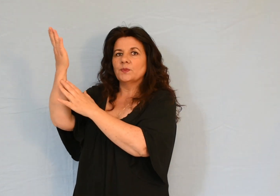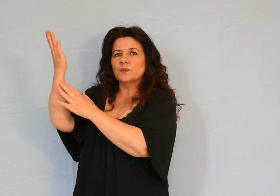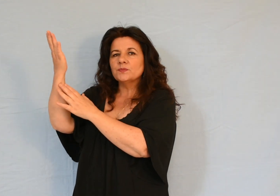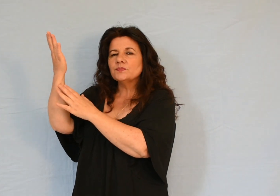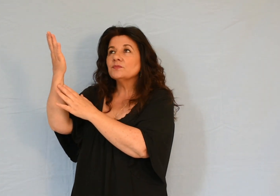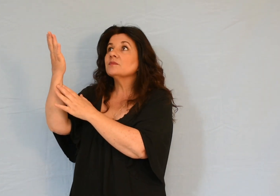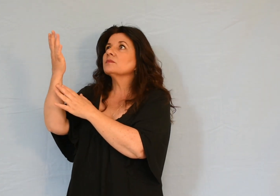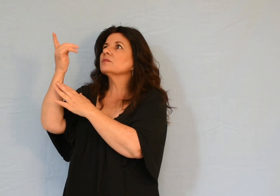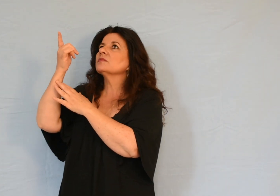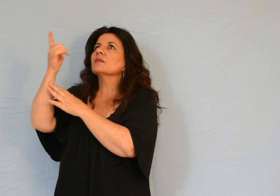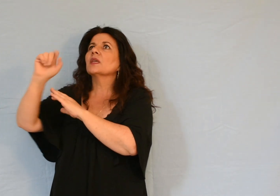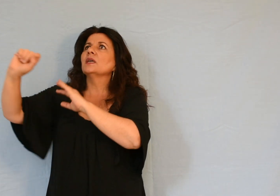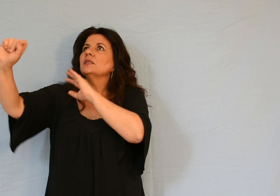Un grand signe apparut dans le ciel.